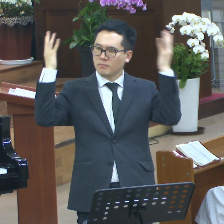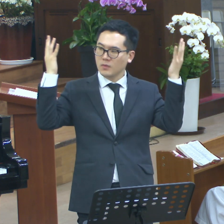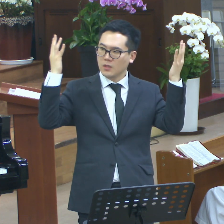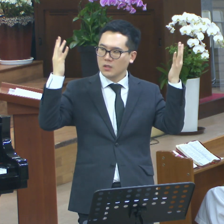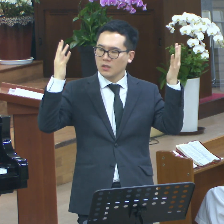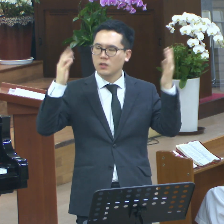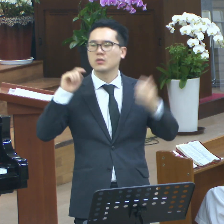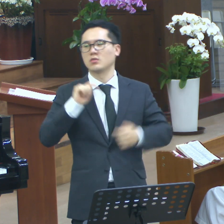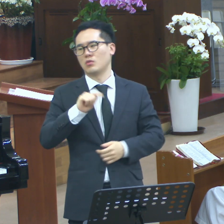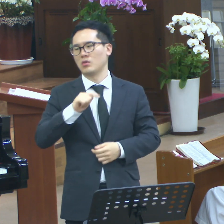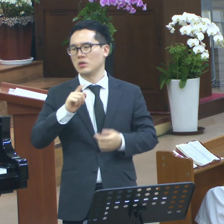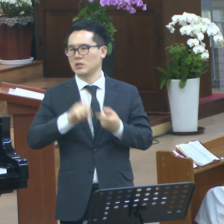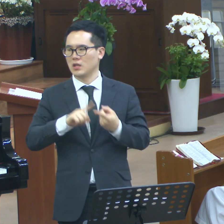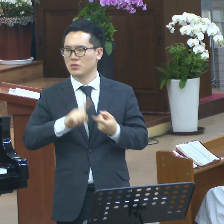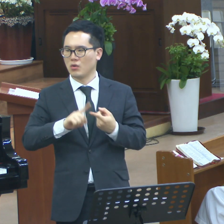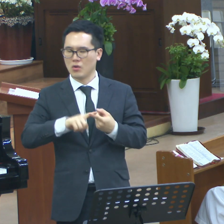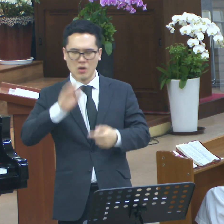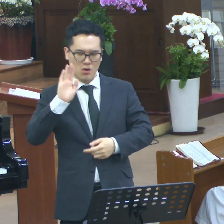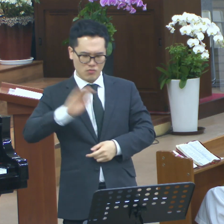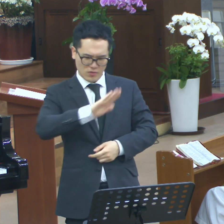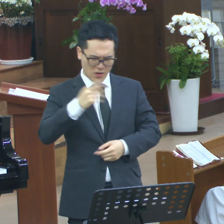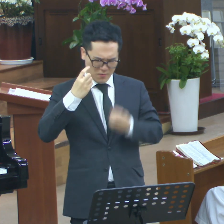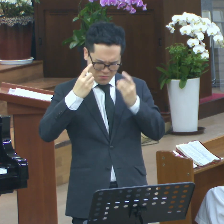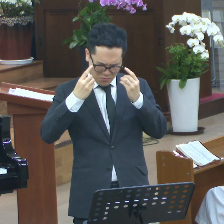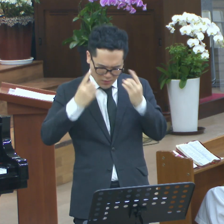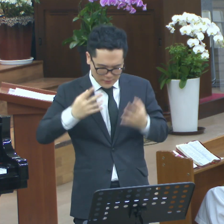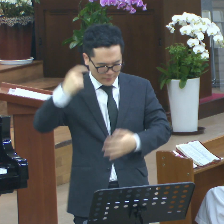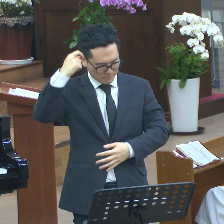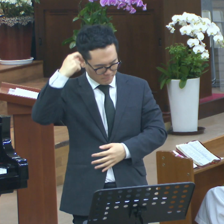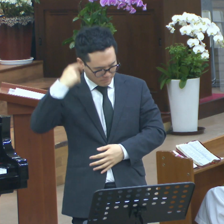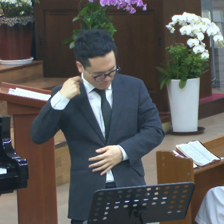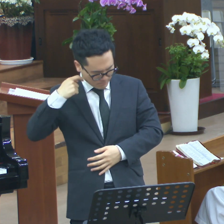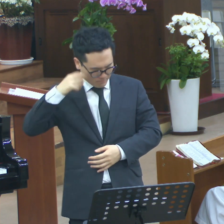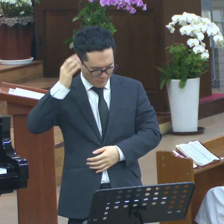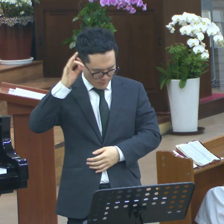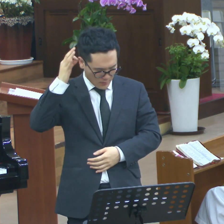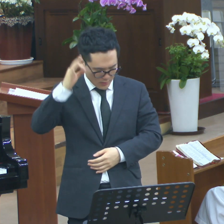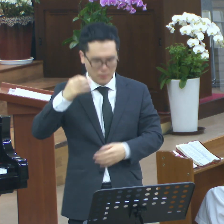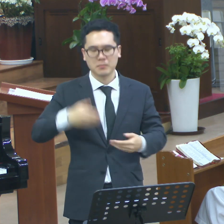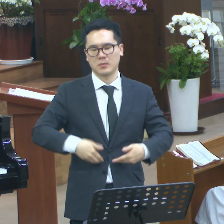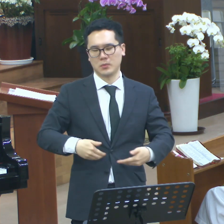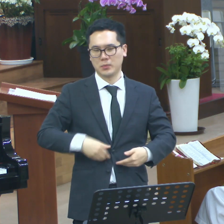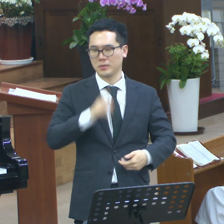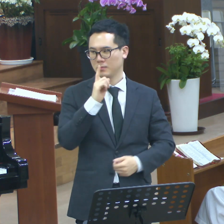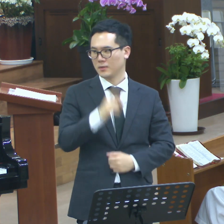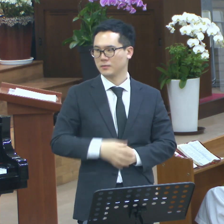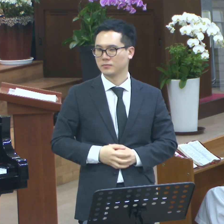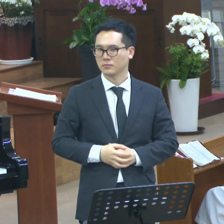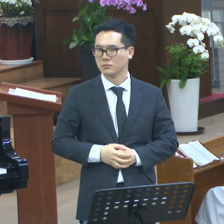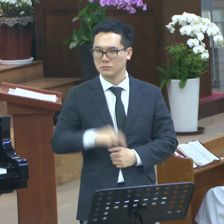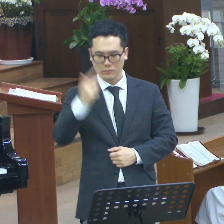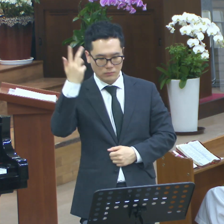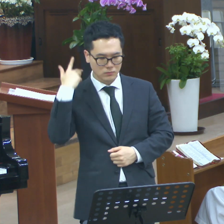매우 유용하다. 이렇게 적었습니다. 지난 금요일 큐티 강의를 하러 오신